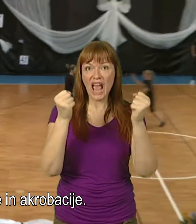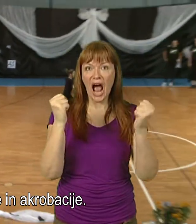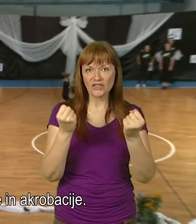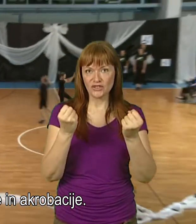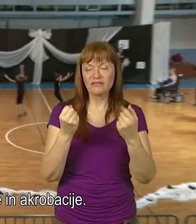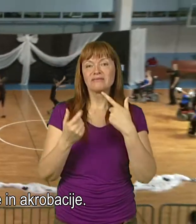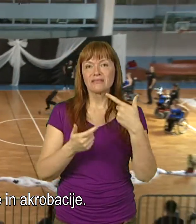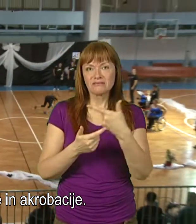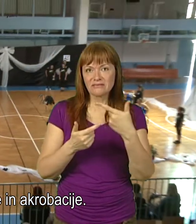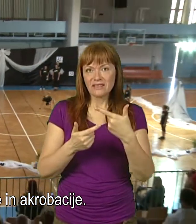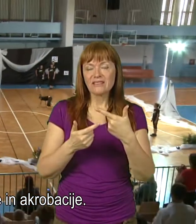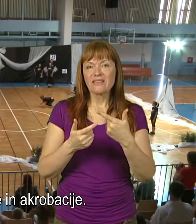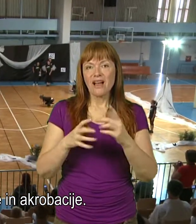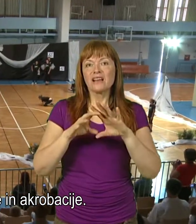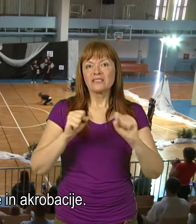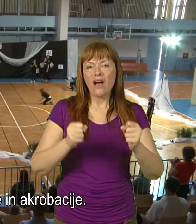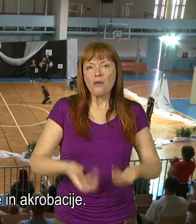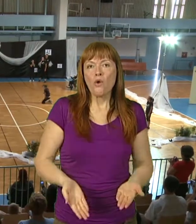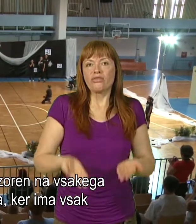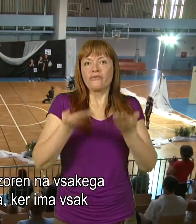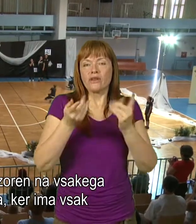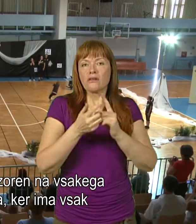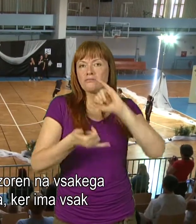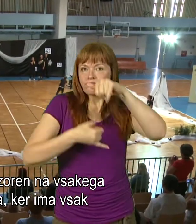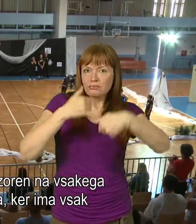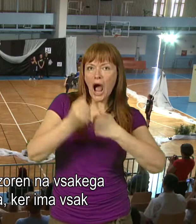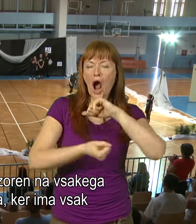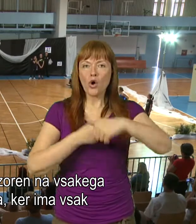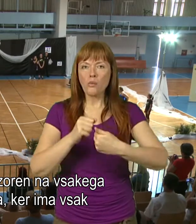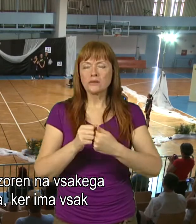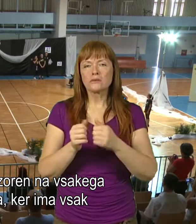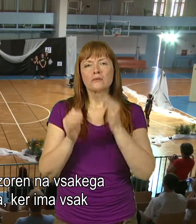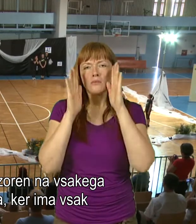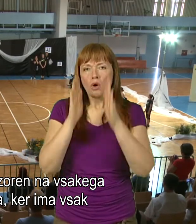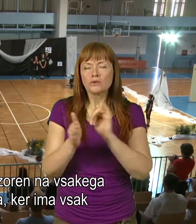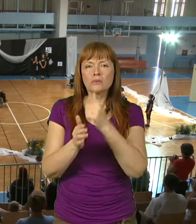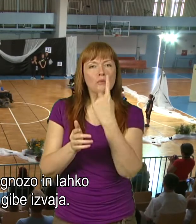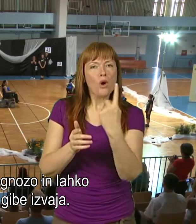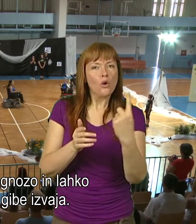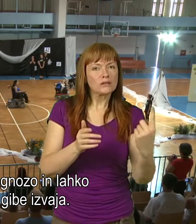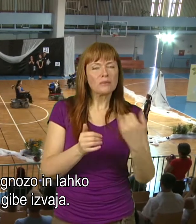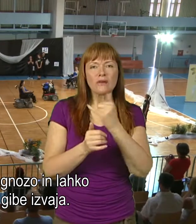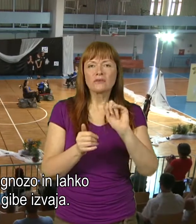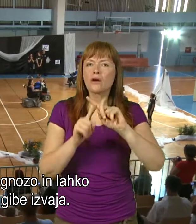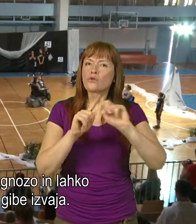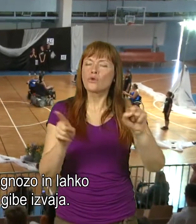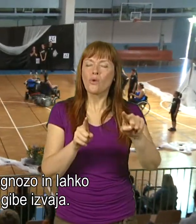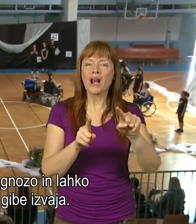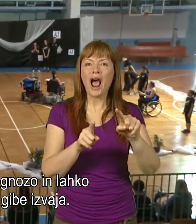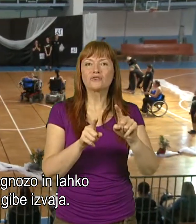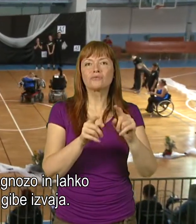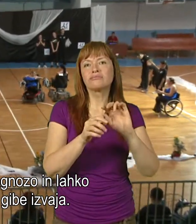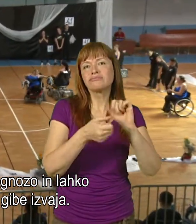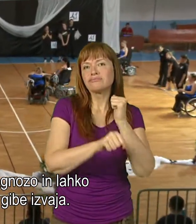izvajamo pač te dvige in akrobacije, ne. Treba biti pozoren pač na vsakega posameznika, ker ima vsak neko pač drugačno diagnozo in